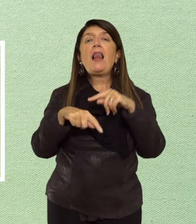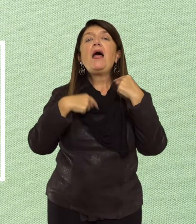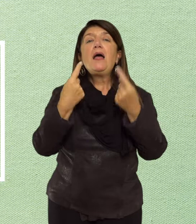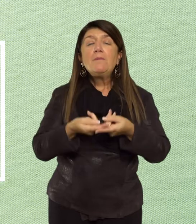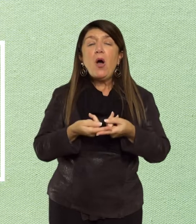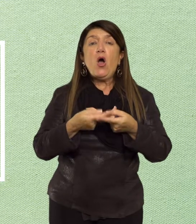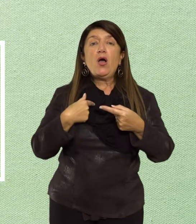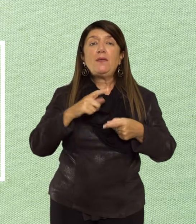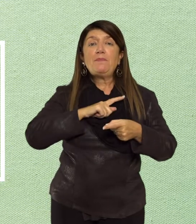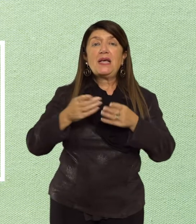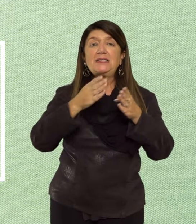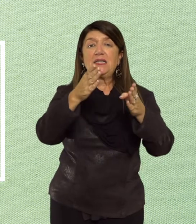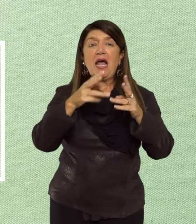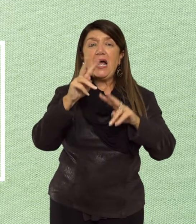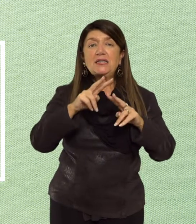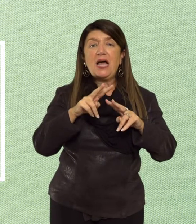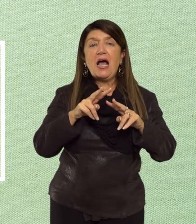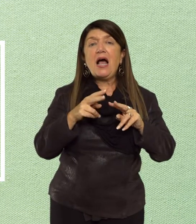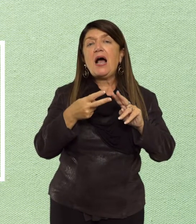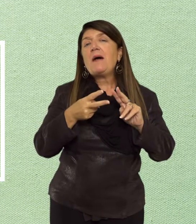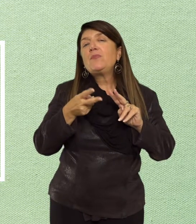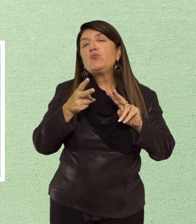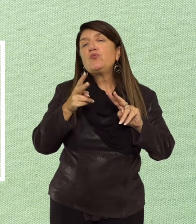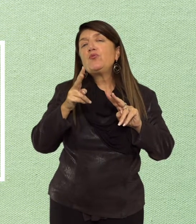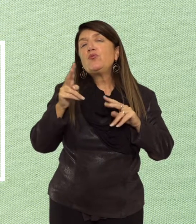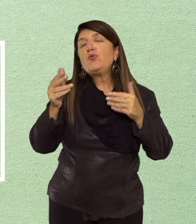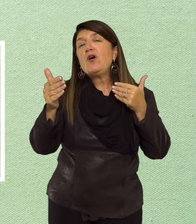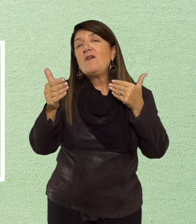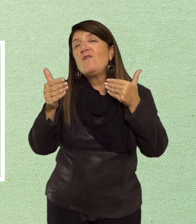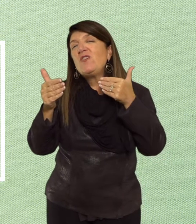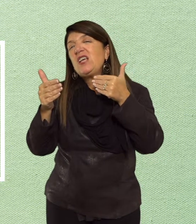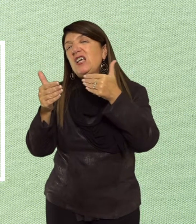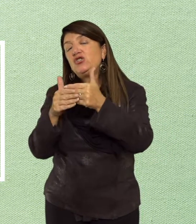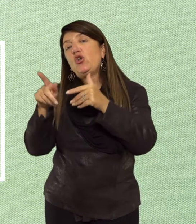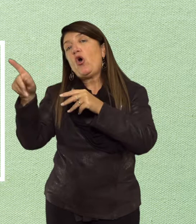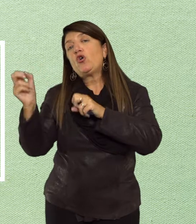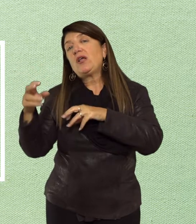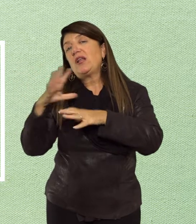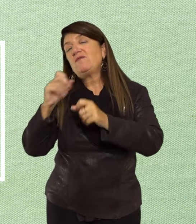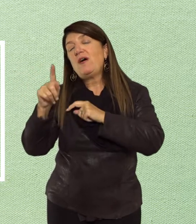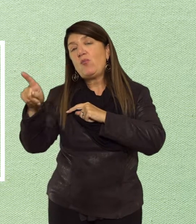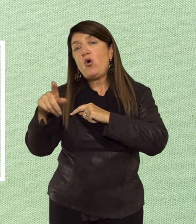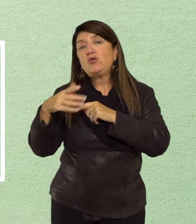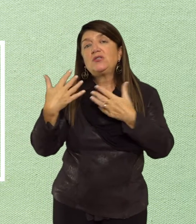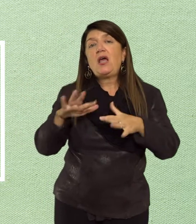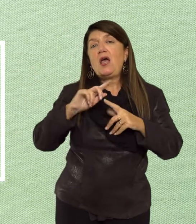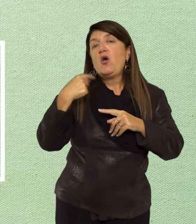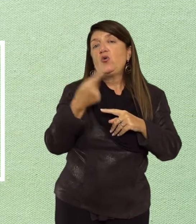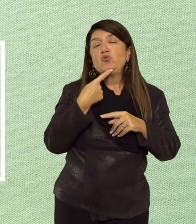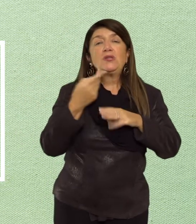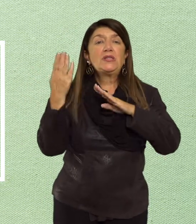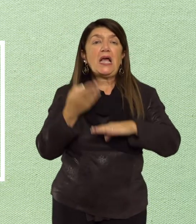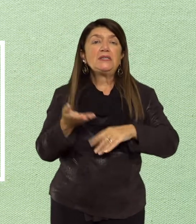avvicinare a loro. Ciò non toglie il fatto che comunque io li reputo insomma due grandissimi atleti, Gregorio ci ha dato un'ulteriore testimonianza adesso